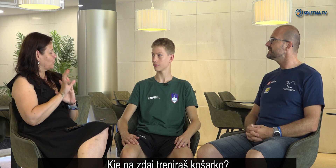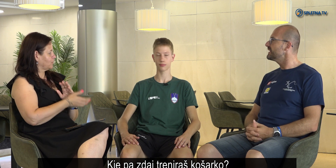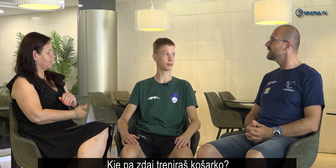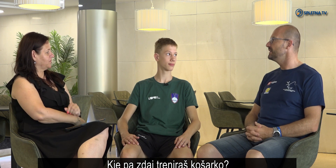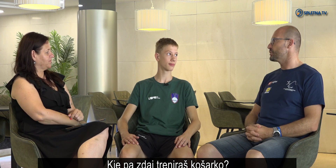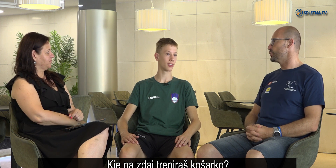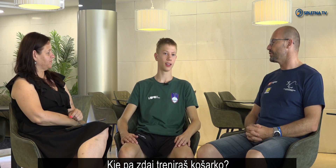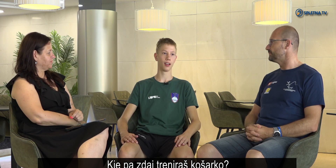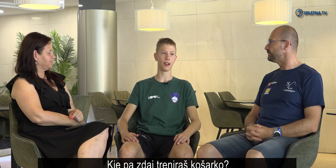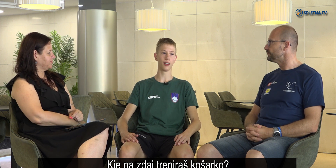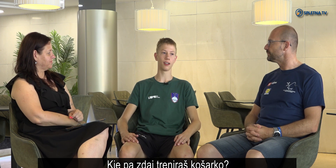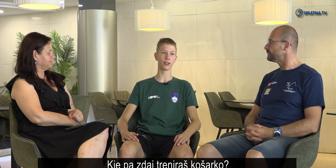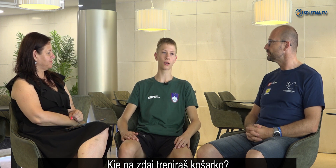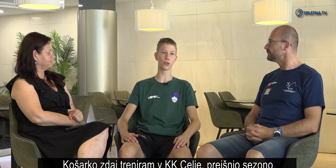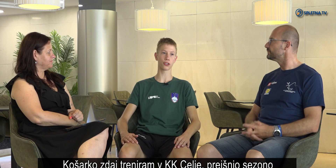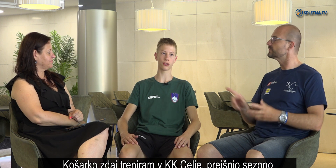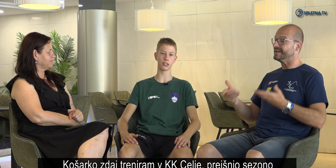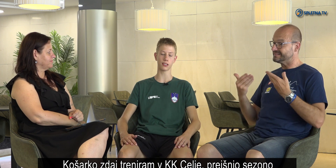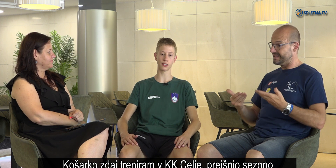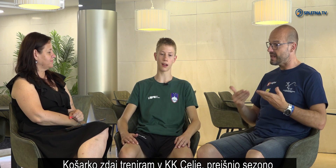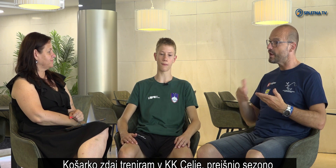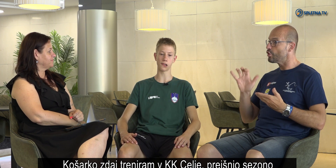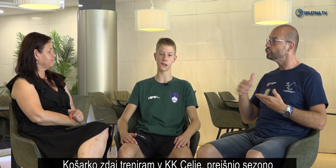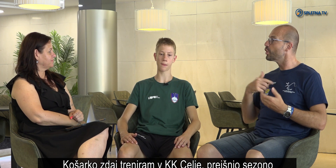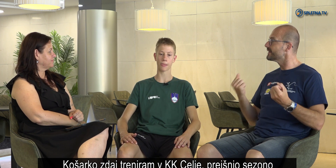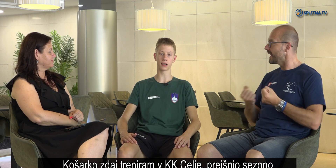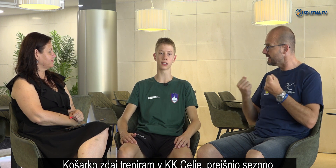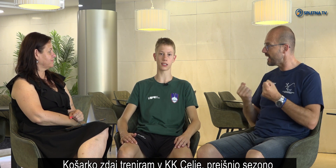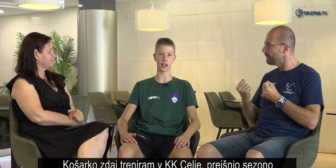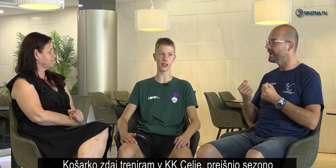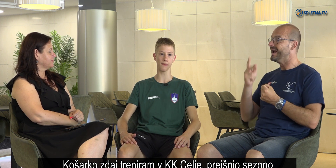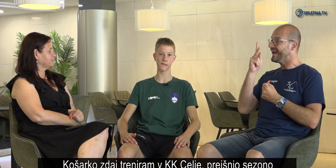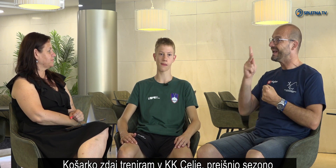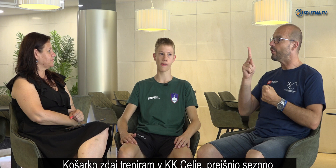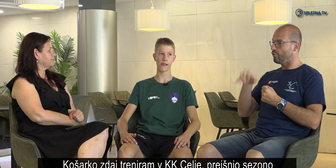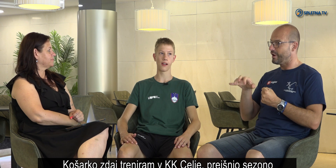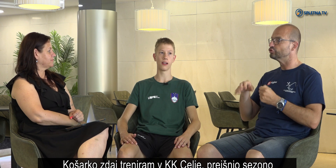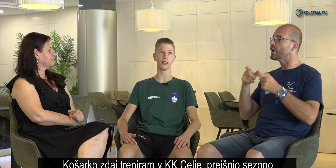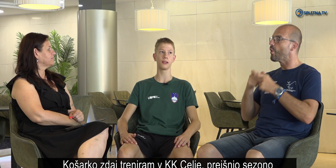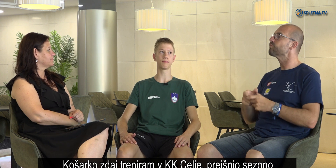Kje pa sedaj treniraš košarko? Košarko zdaj treniram v KK Celje.